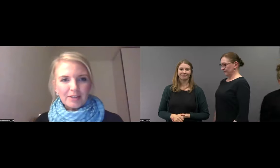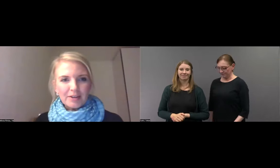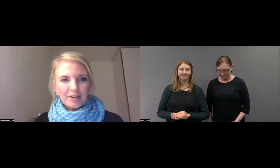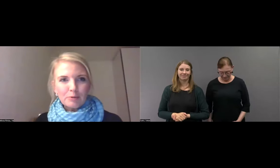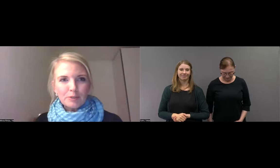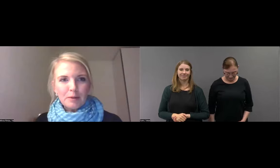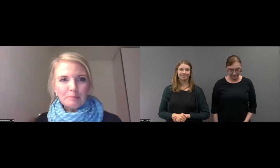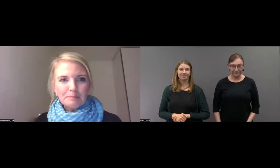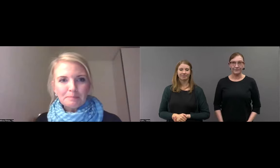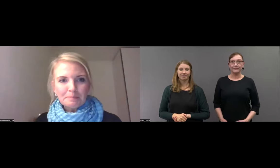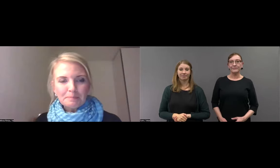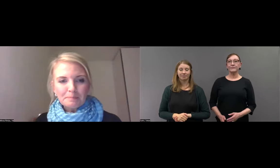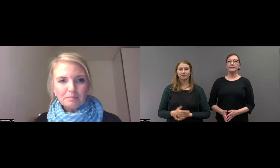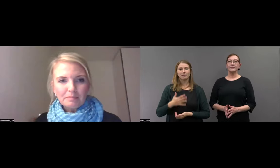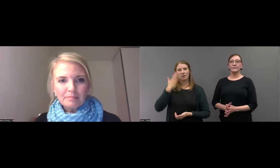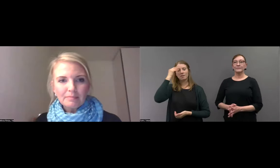vaihdetaan ajatuksia.